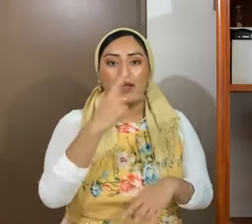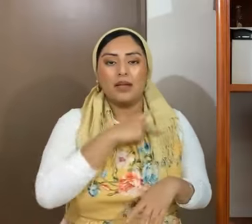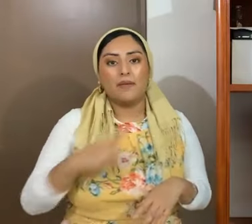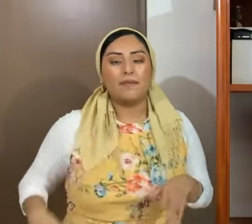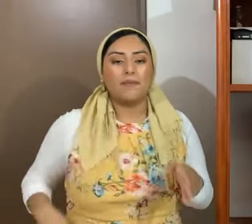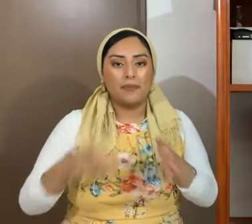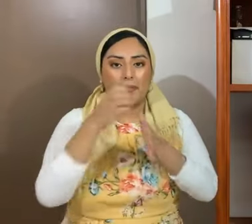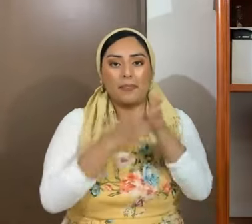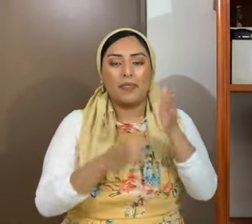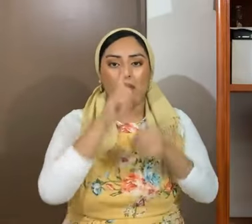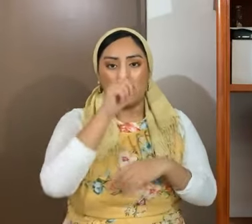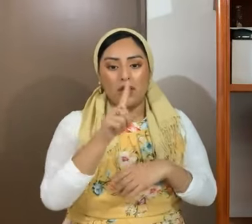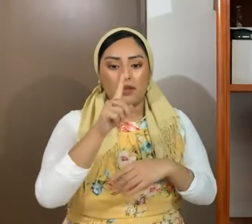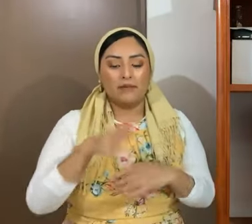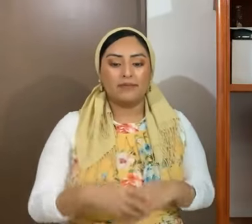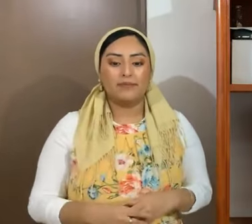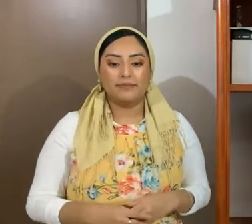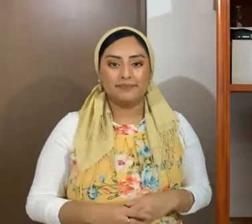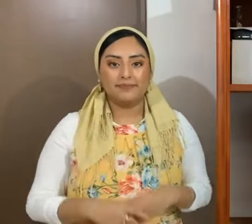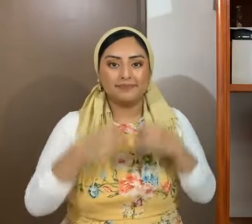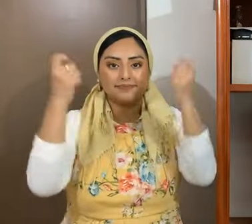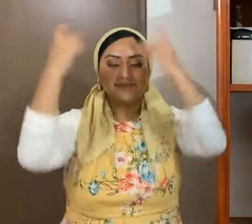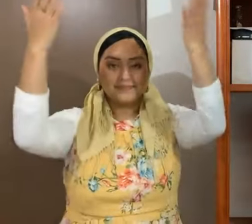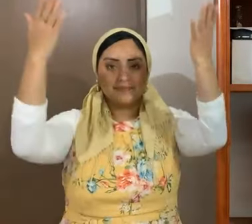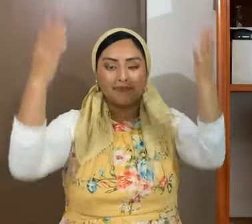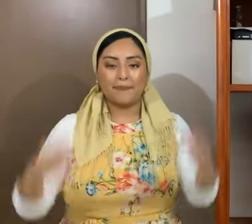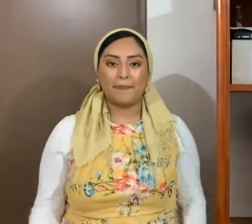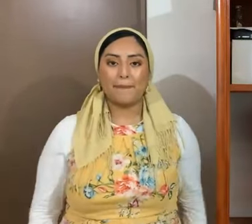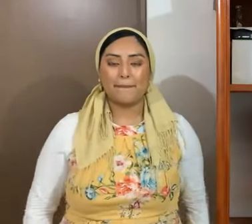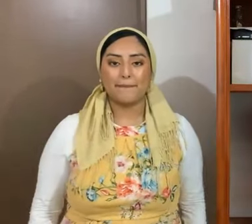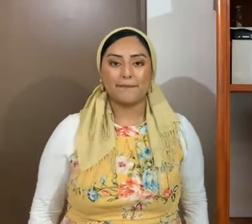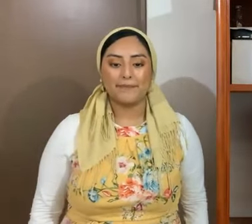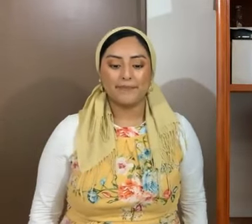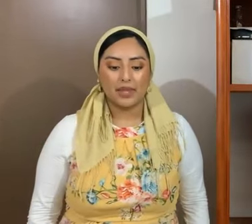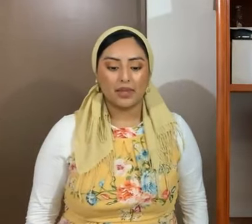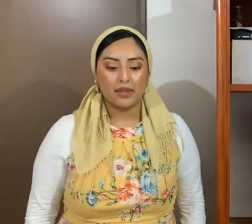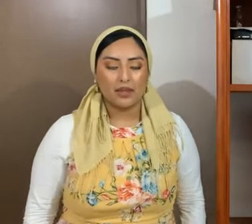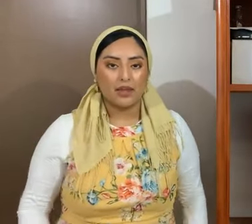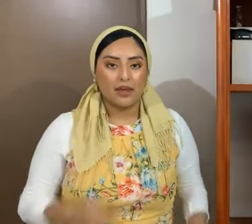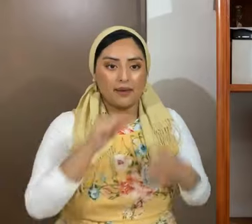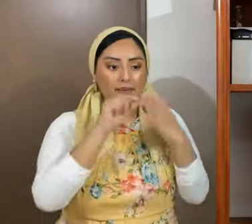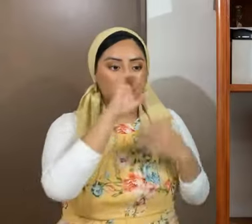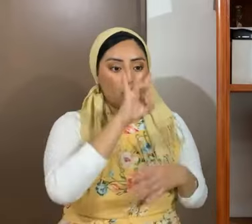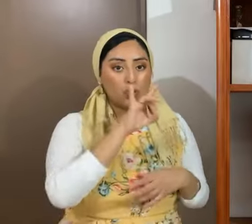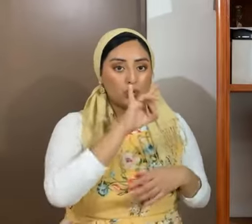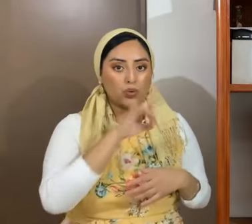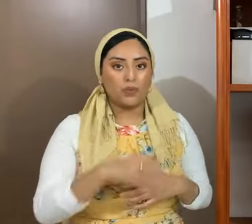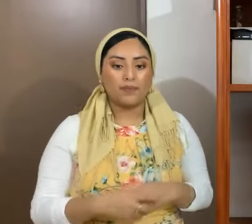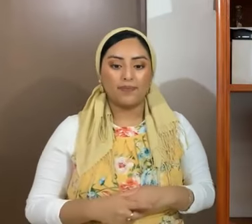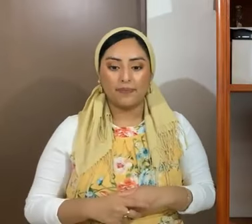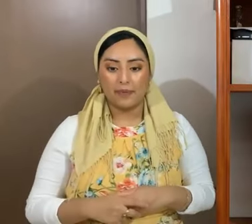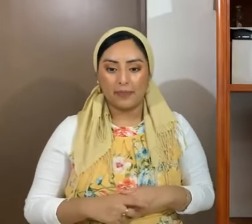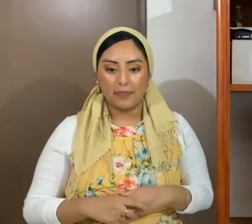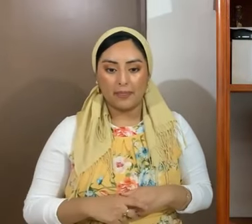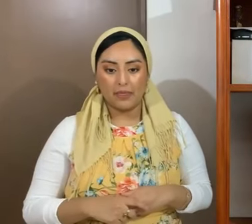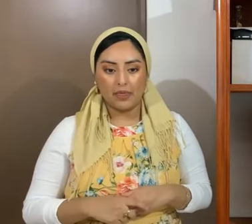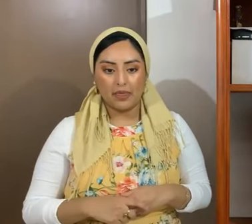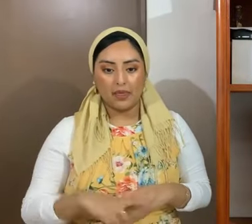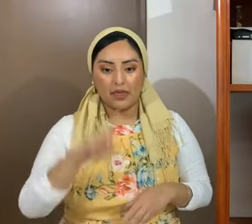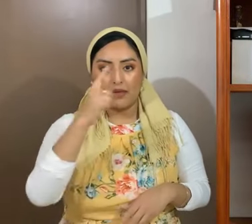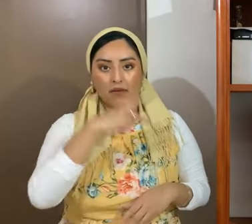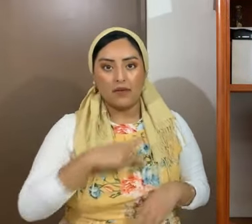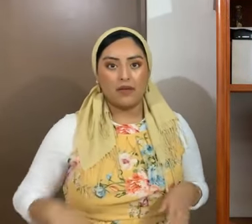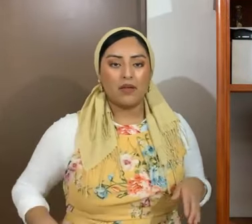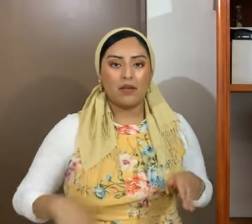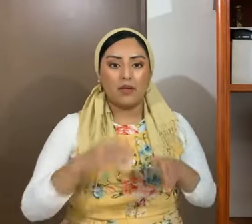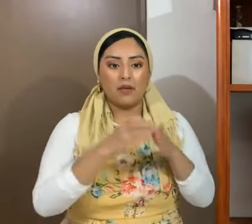Reyes, capítulo 1. Aleluya. Vamos a ver desde el verso 8 donde nos quedamos. Primera de